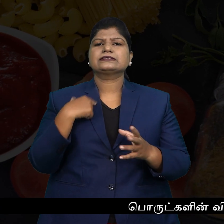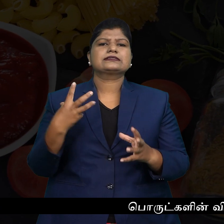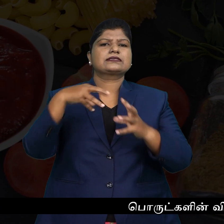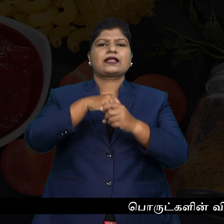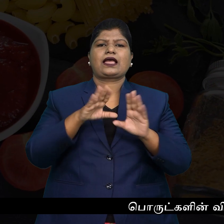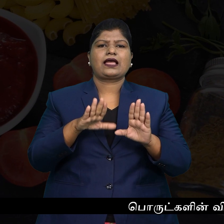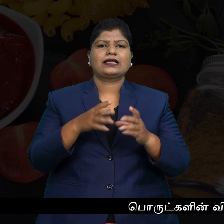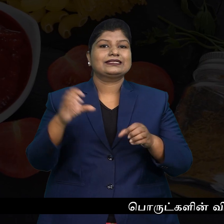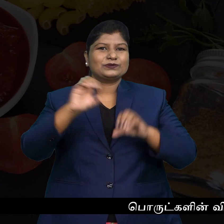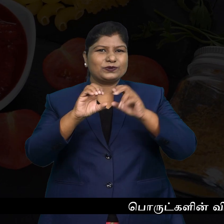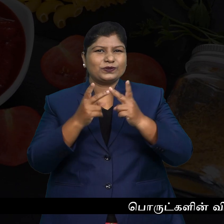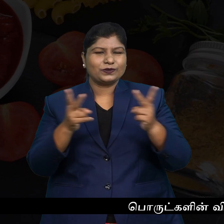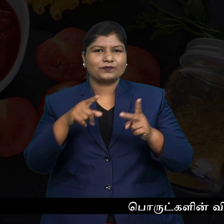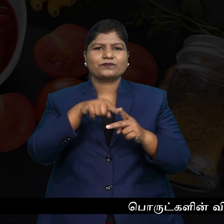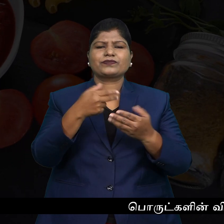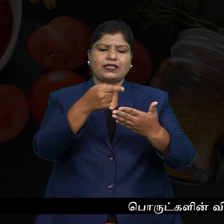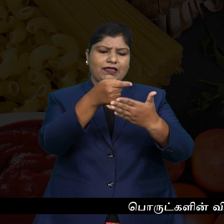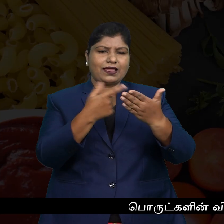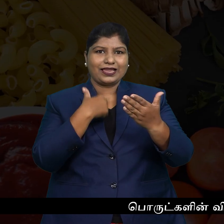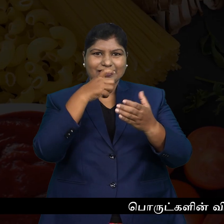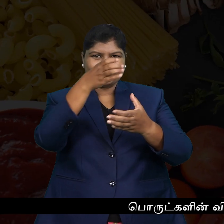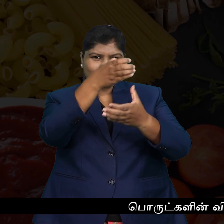எழுதப்பட்டு இருக்கும்.